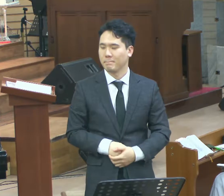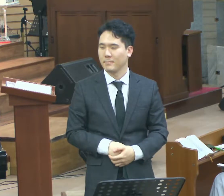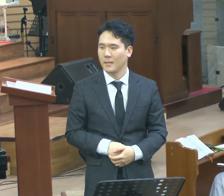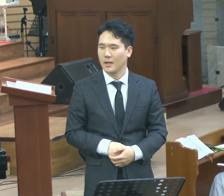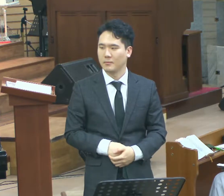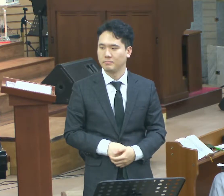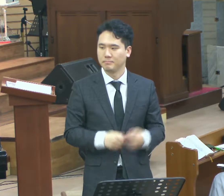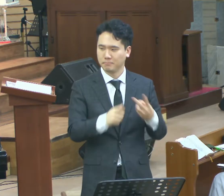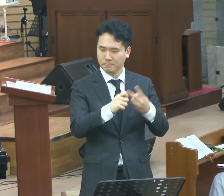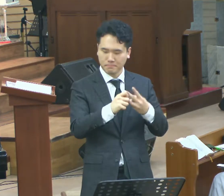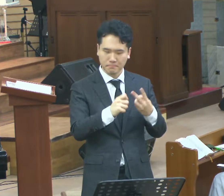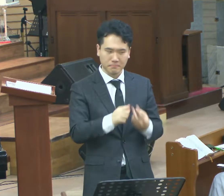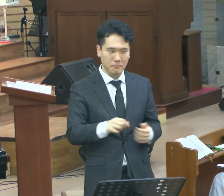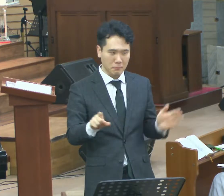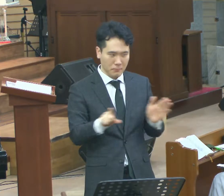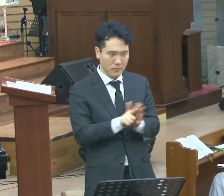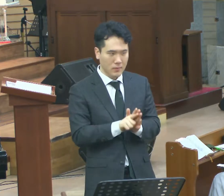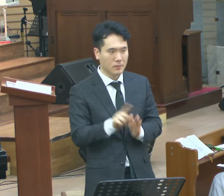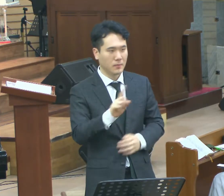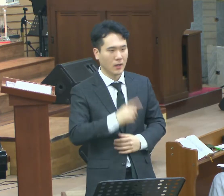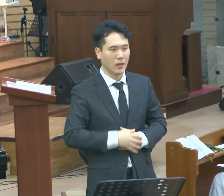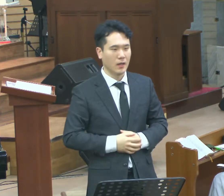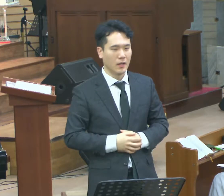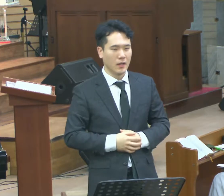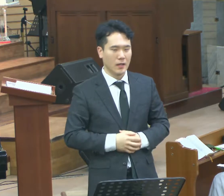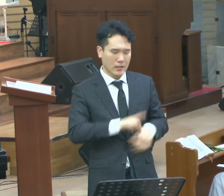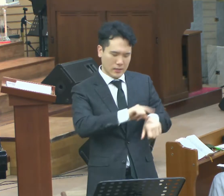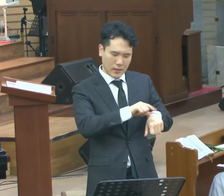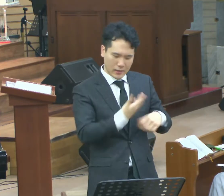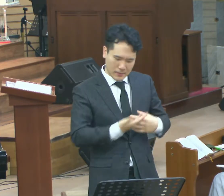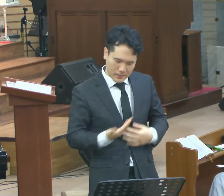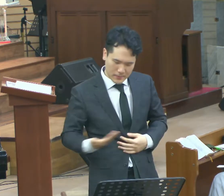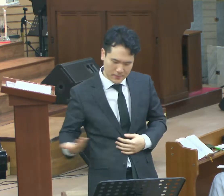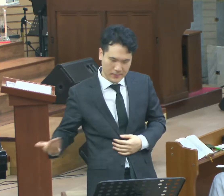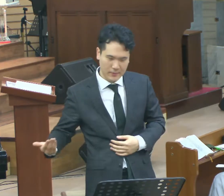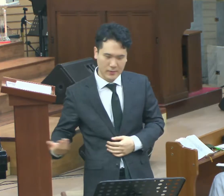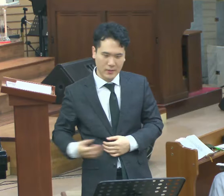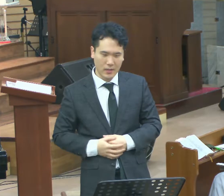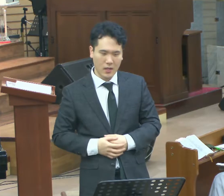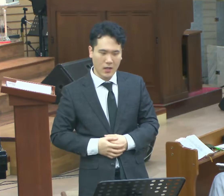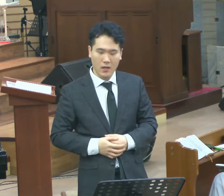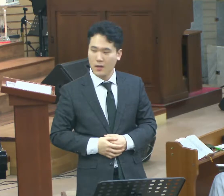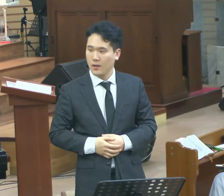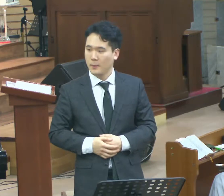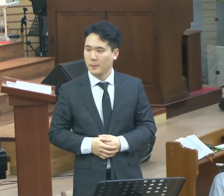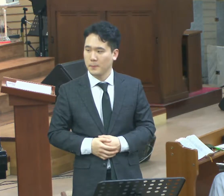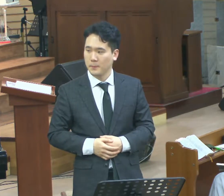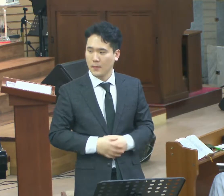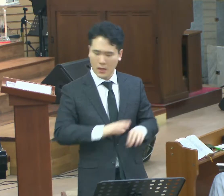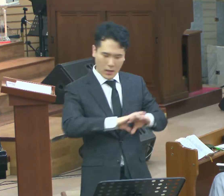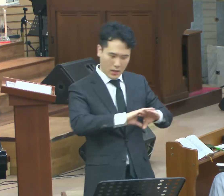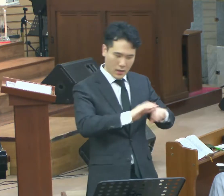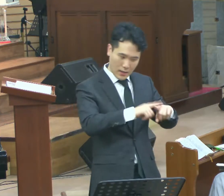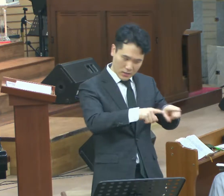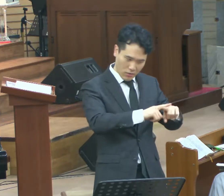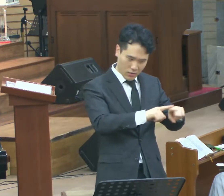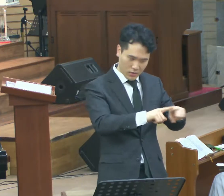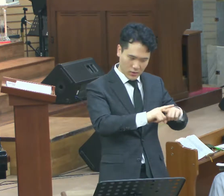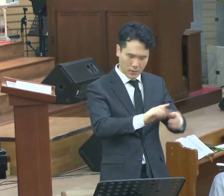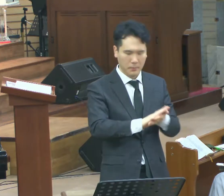두 번째, 믿음. 믿음은 세월이 흘러도 해석이 변치 않는 것. 그것이